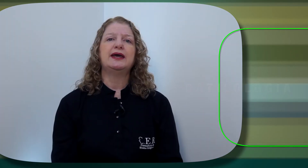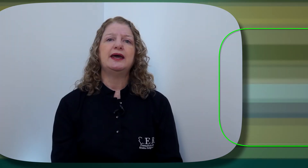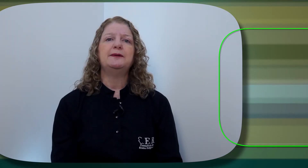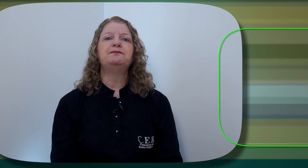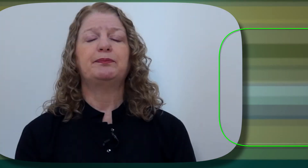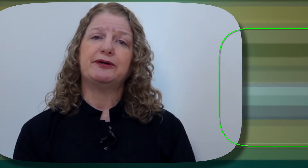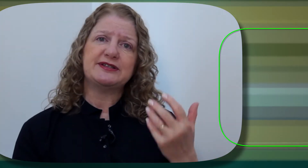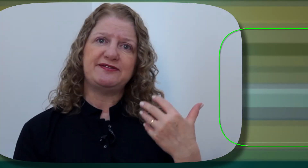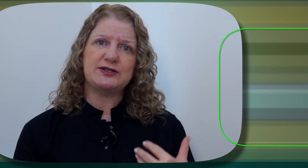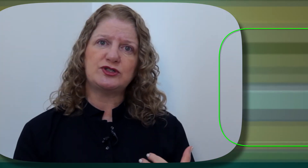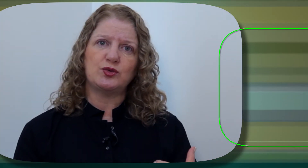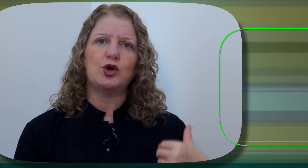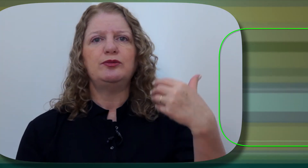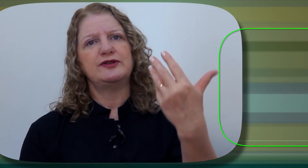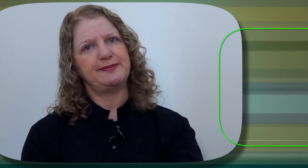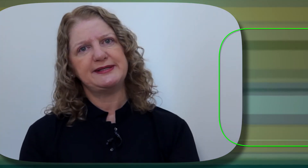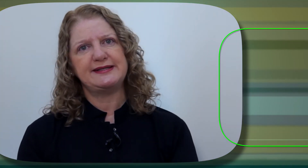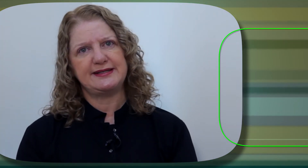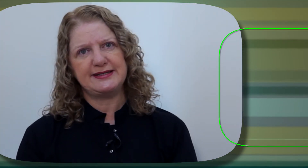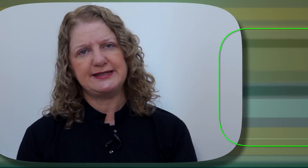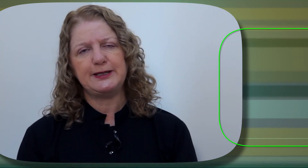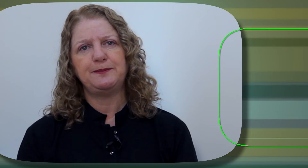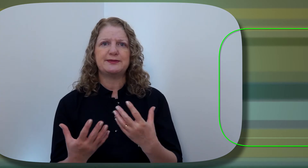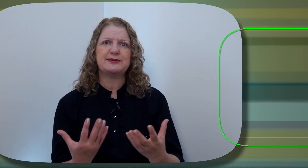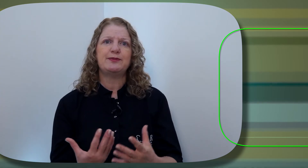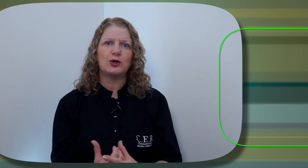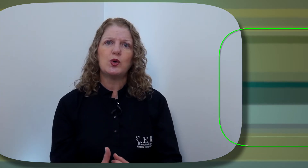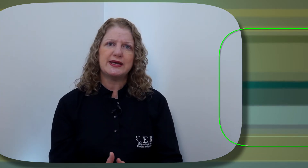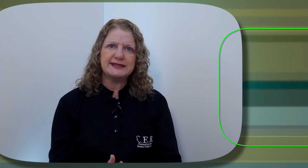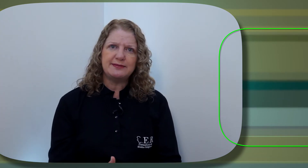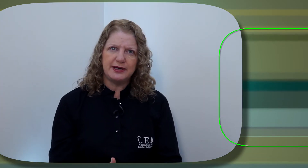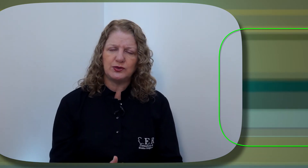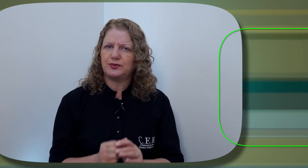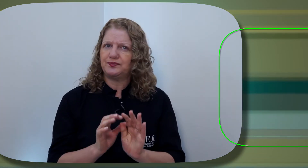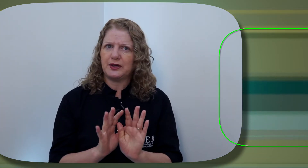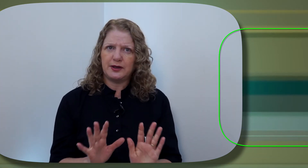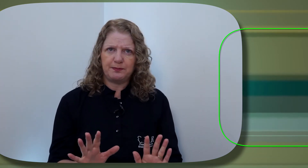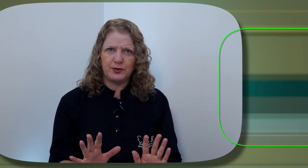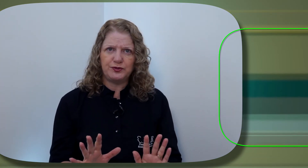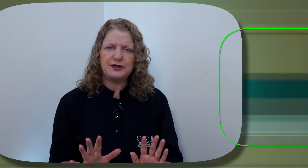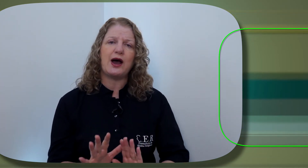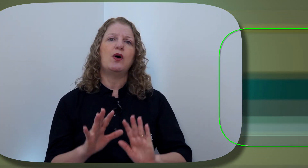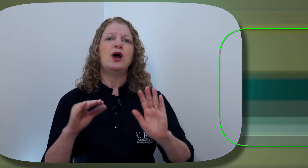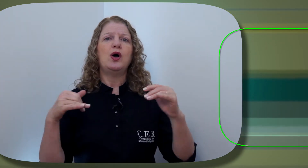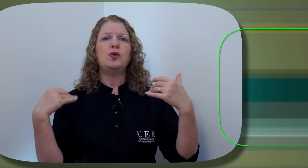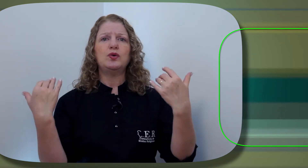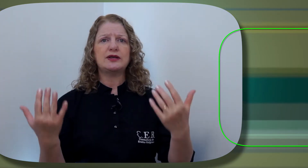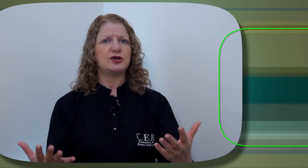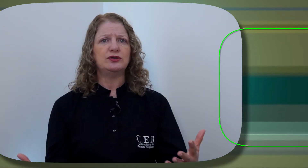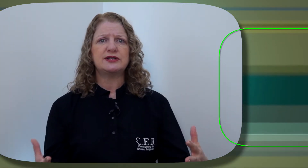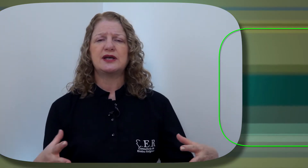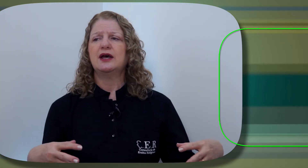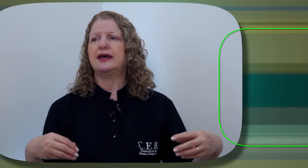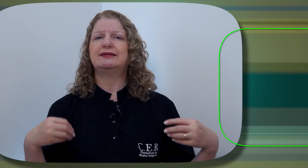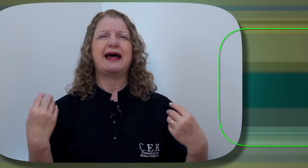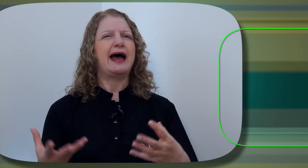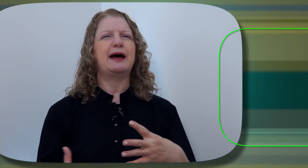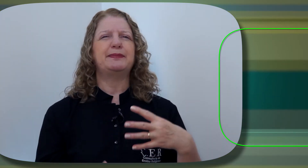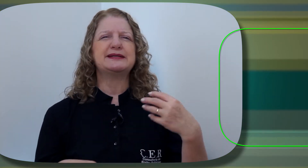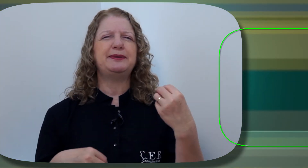porque para você fazer o seu nome, você precisa desse primeiro conhecimento. Ponto final. As outras etapas,